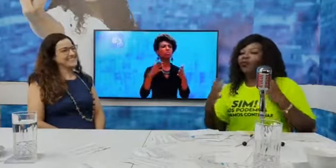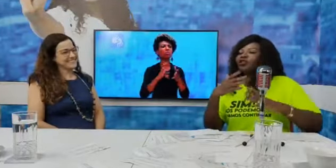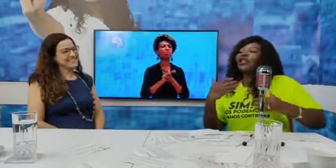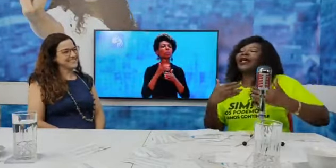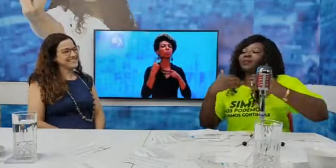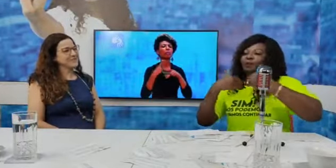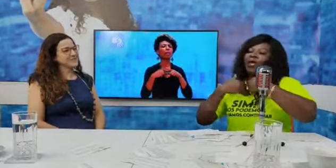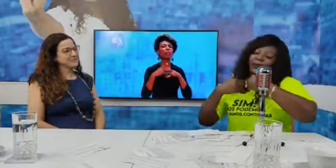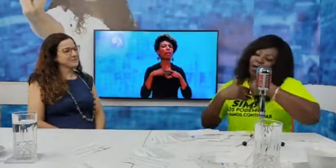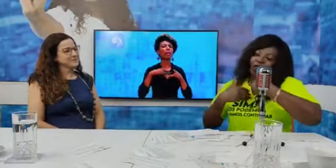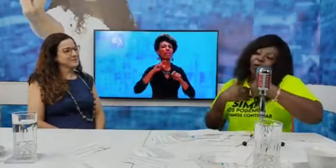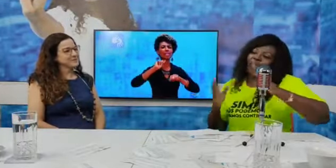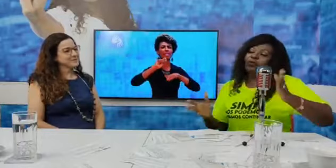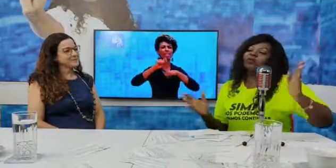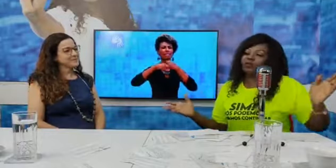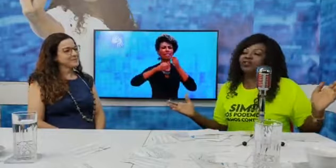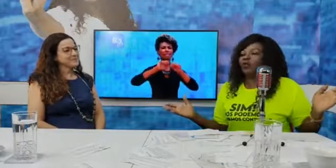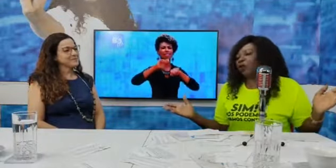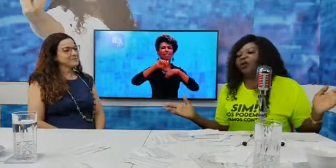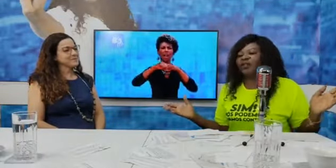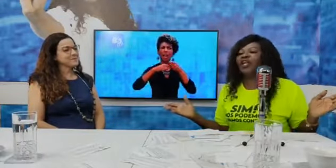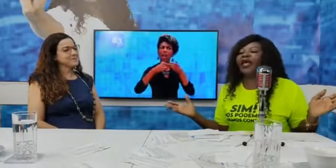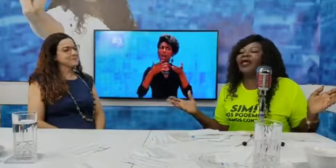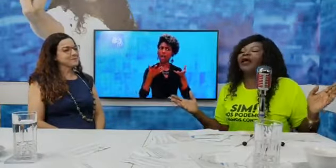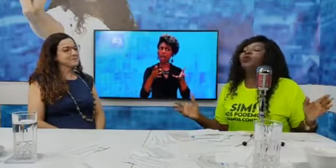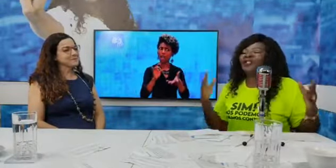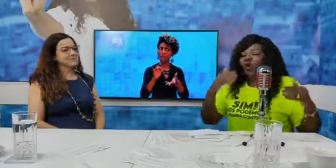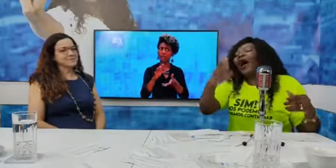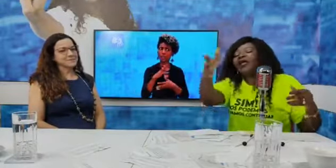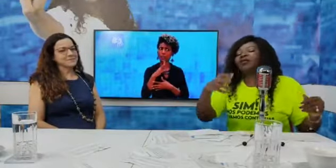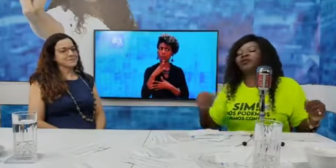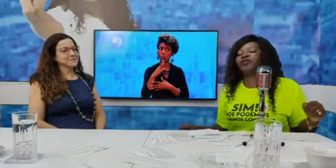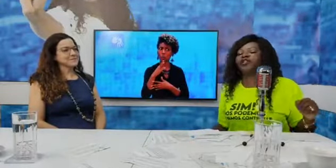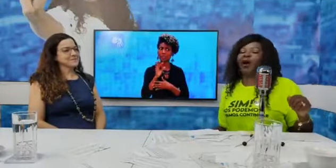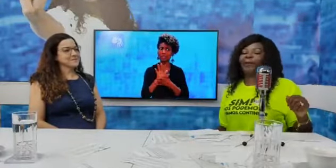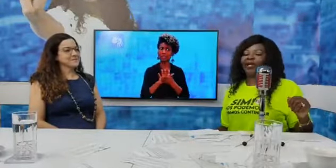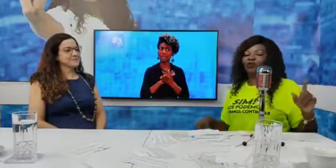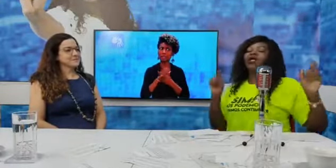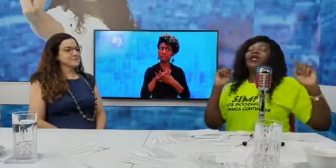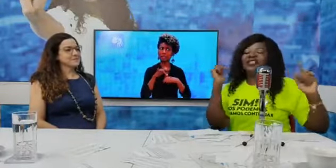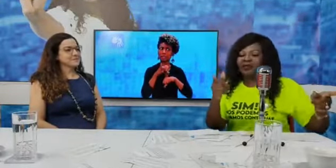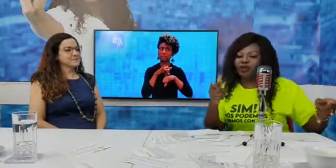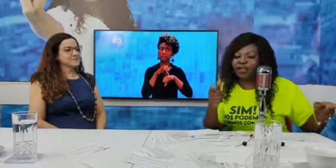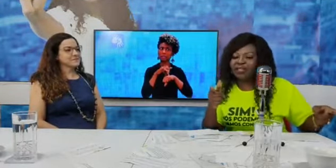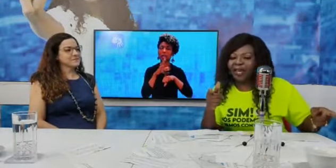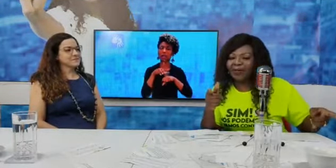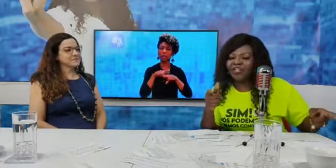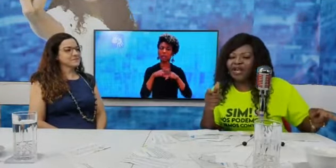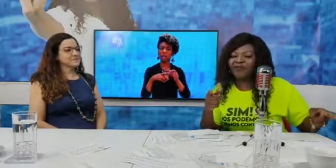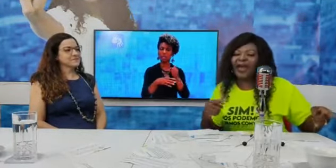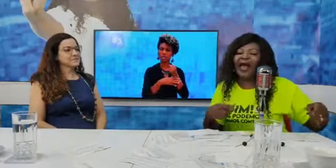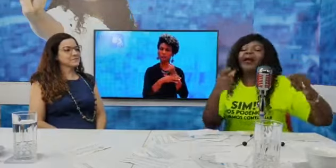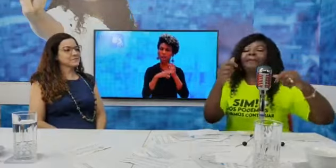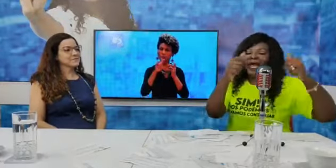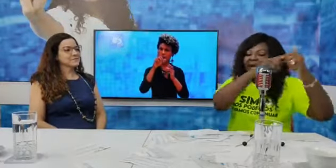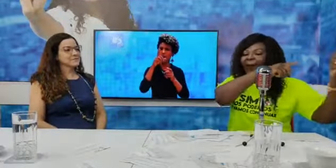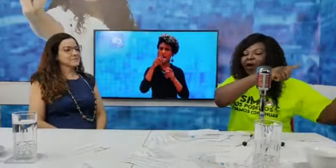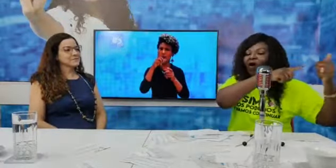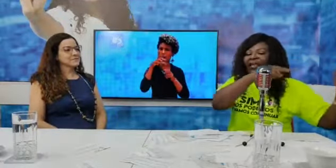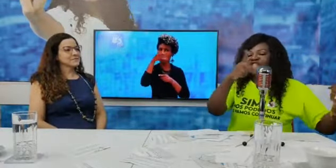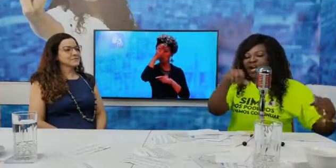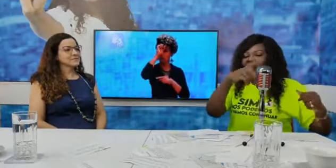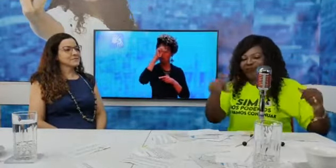são muitos sinais, como eu não sou totalmente leiga, mas eu garanto a vocês que eu aprendo. E se vocês querem me desafiar, peça